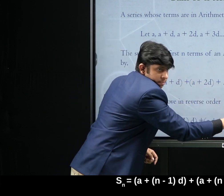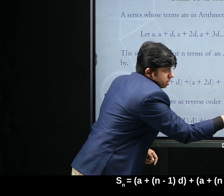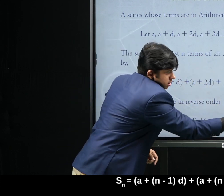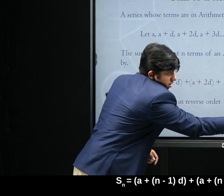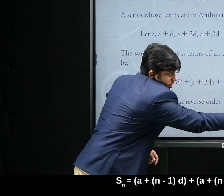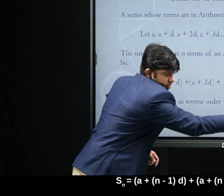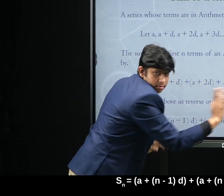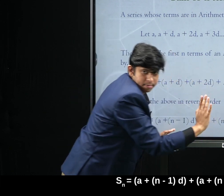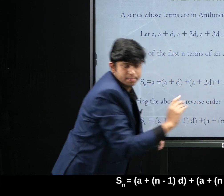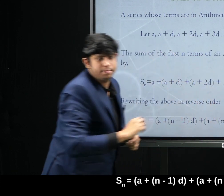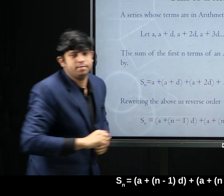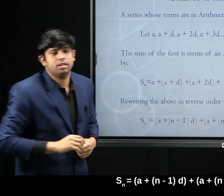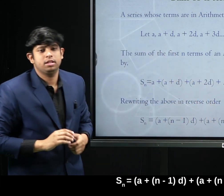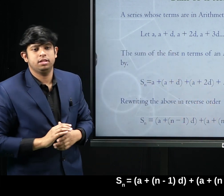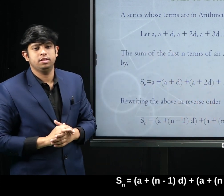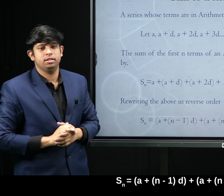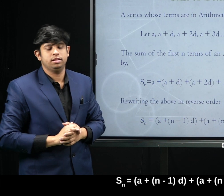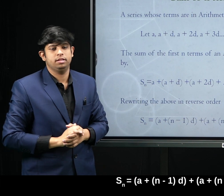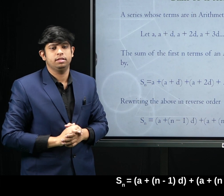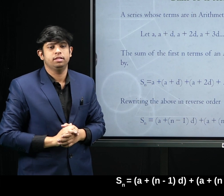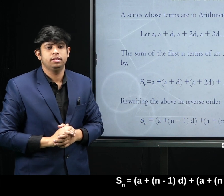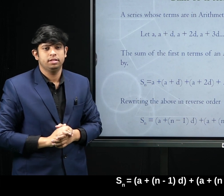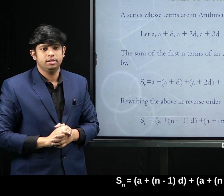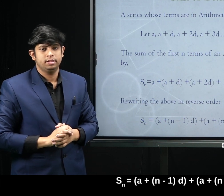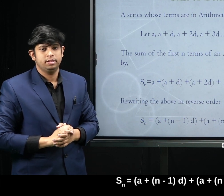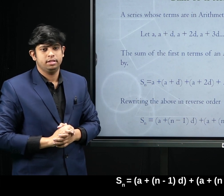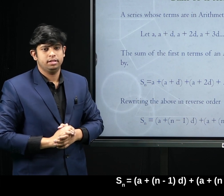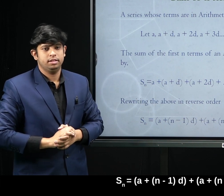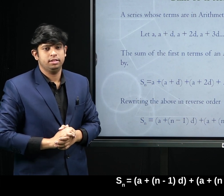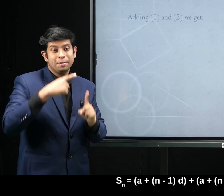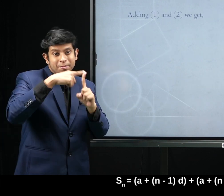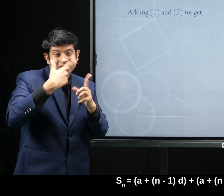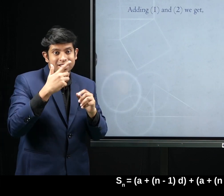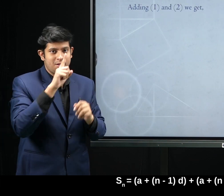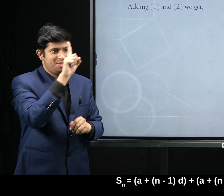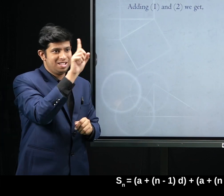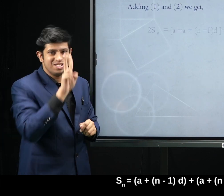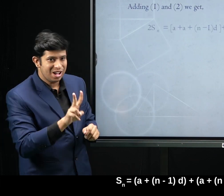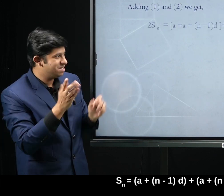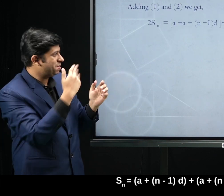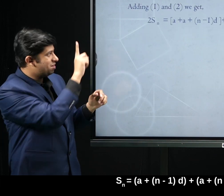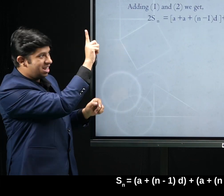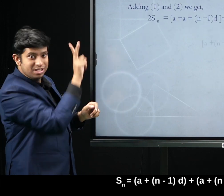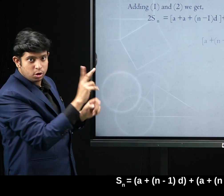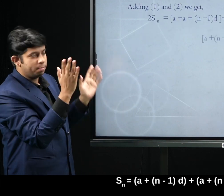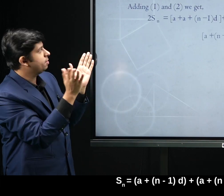ప్లస్ n-2 ఇంటూ D ప్లస్ A ప్లస్ D ప్లస్ A రెండవ